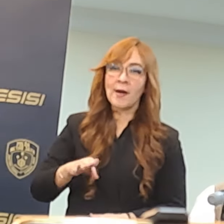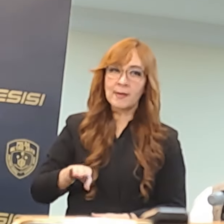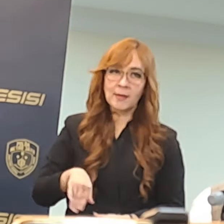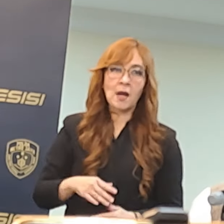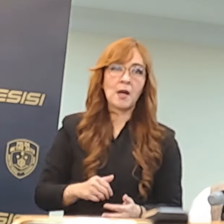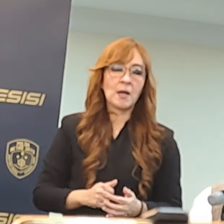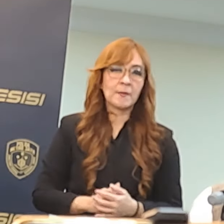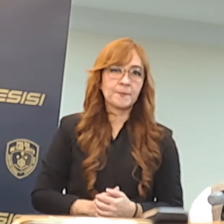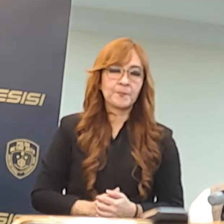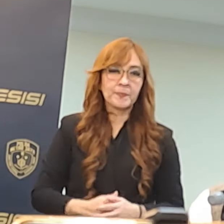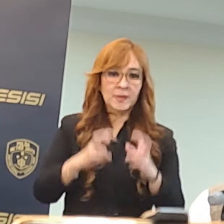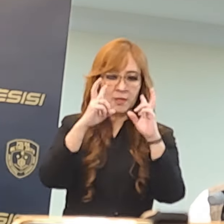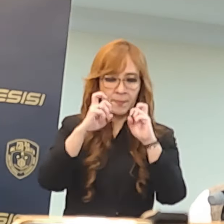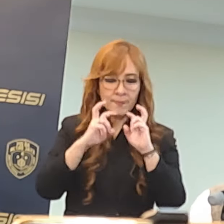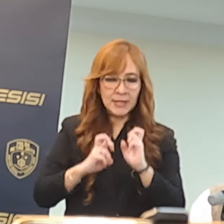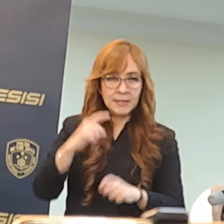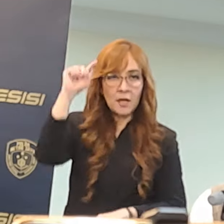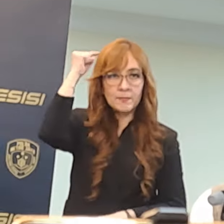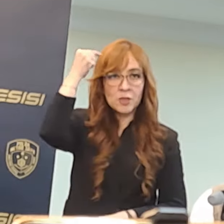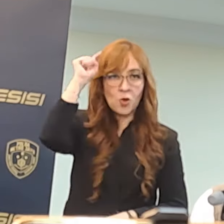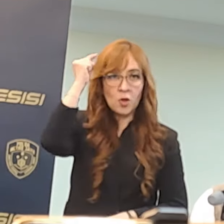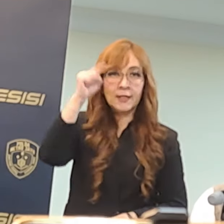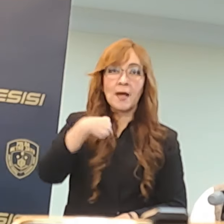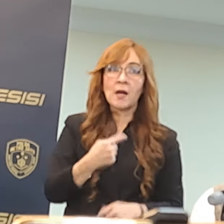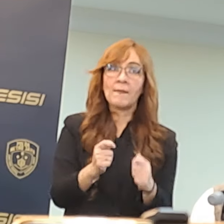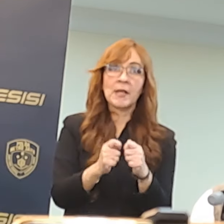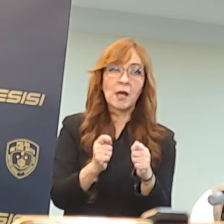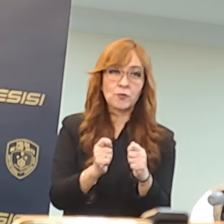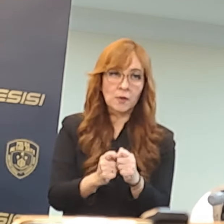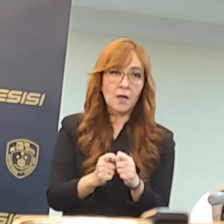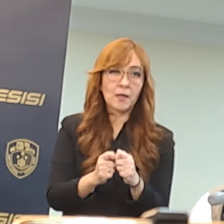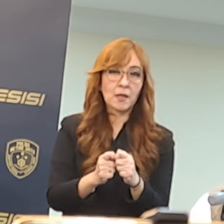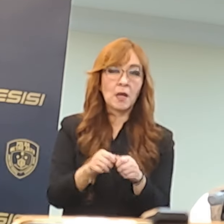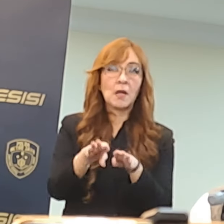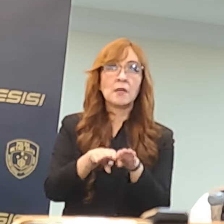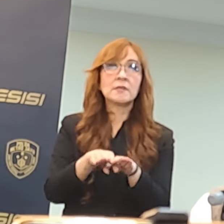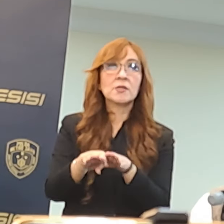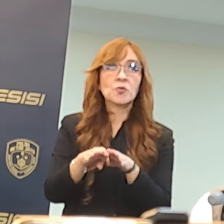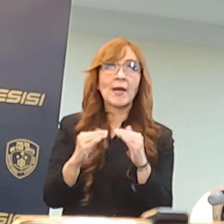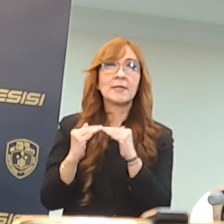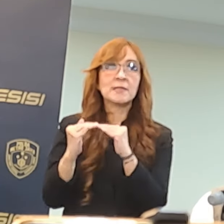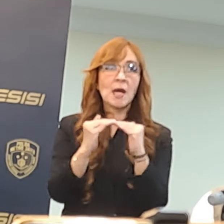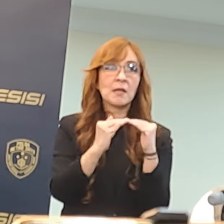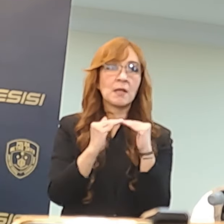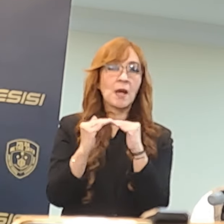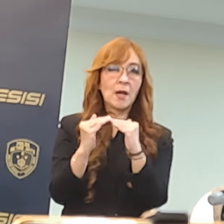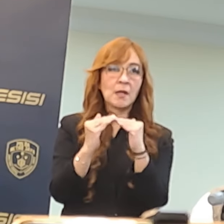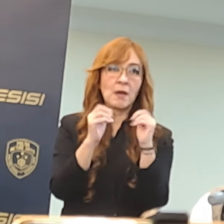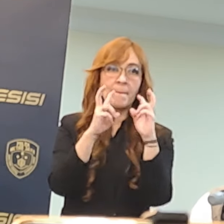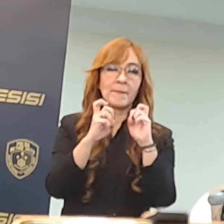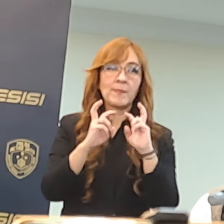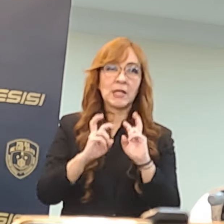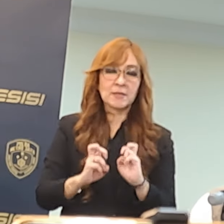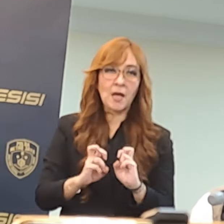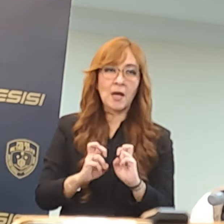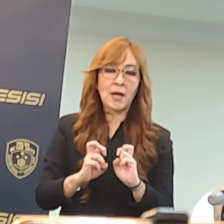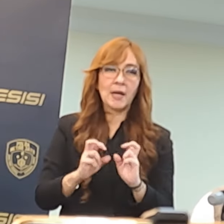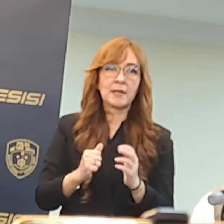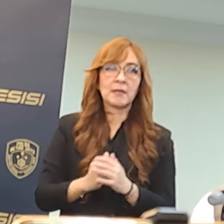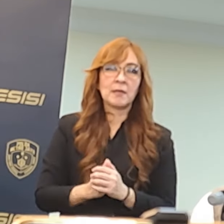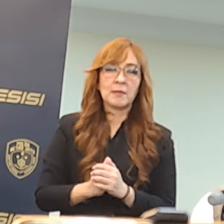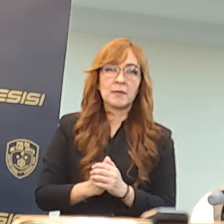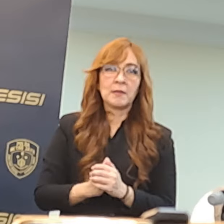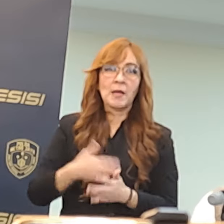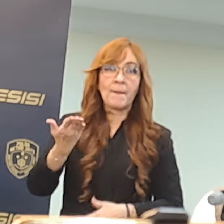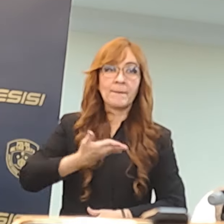Nah, dalam pemeriksaan psikologi forensik yang kami lakukan, tentunya sesuai dengan standar pemeriksaan yang ilmiah yang